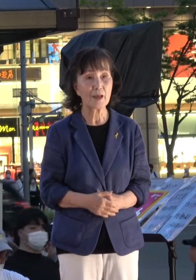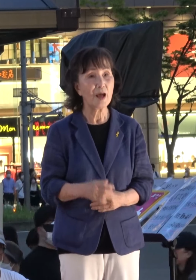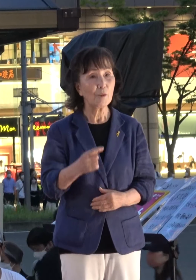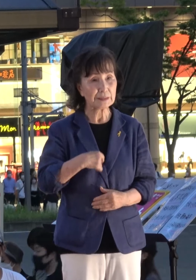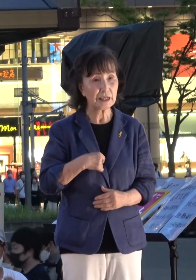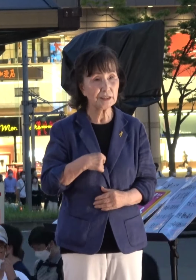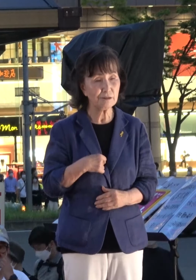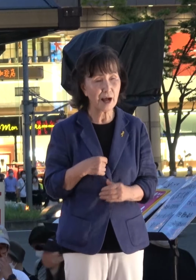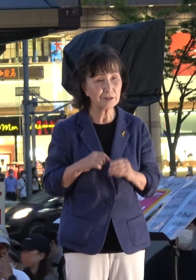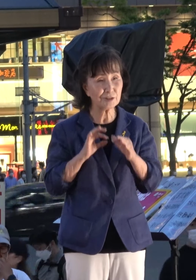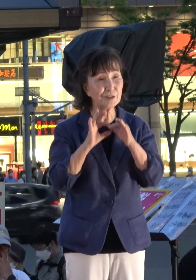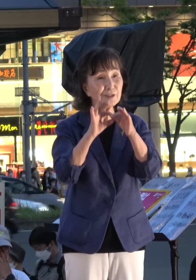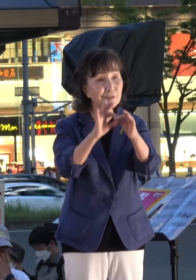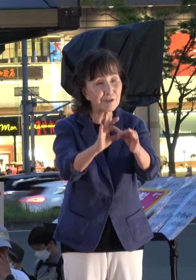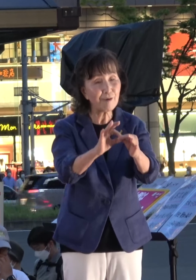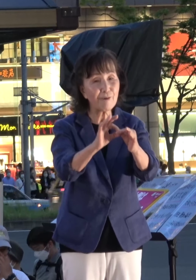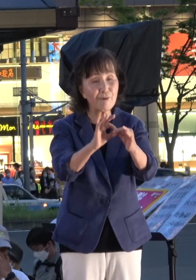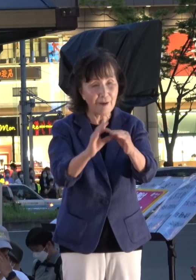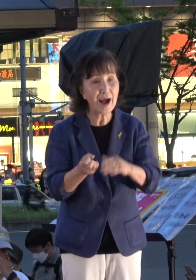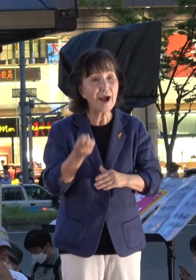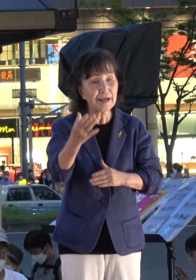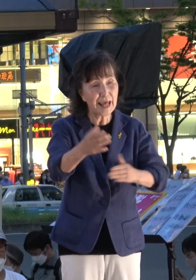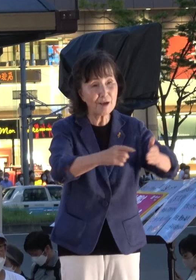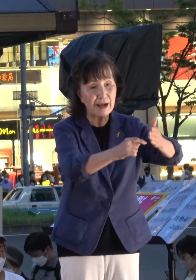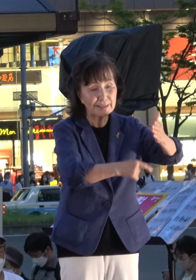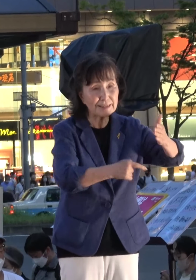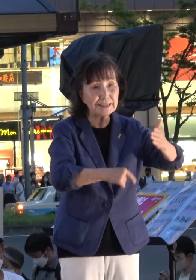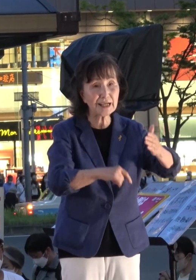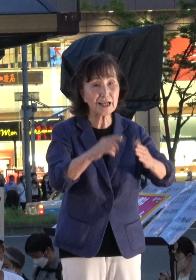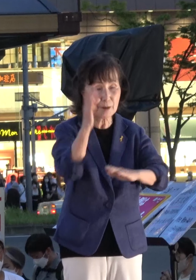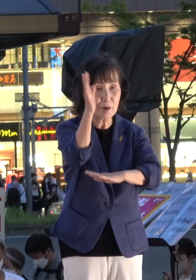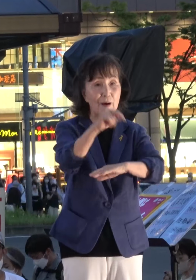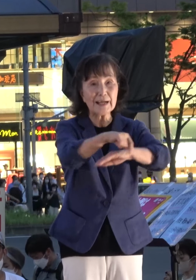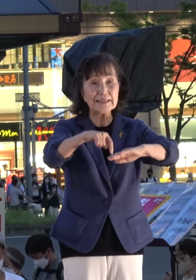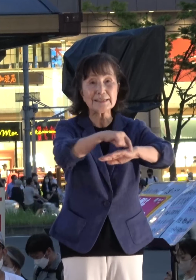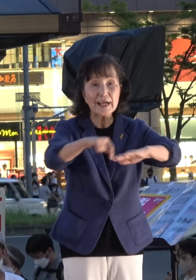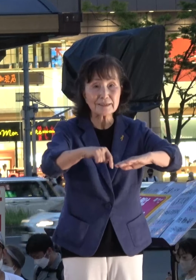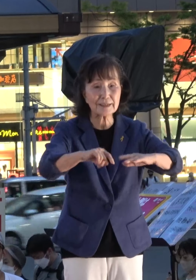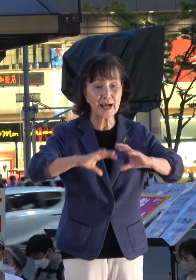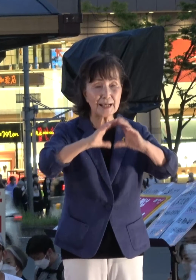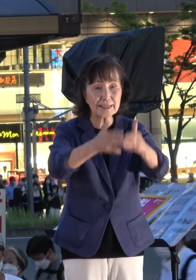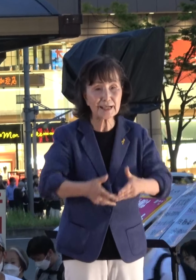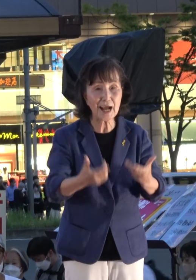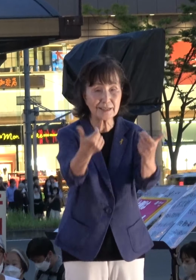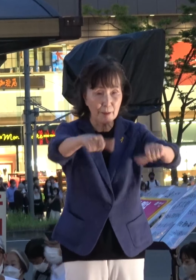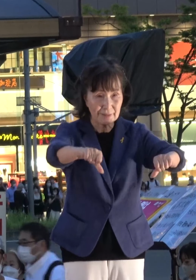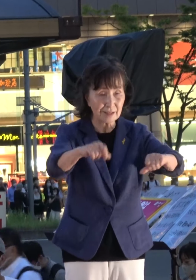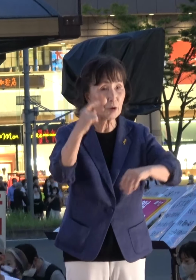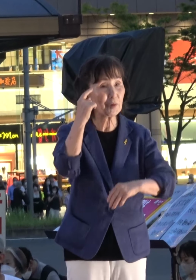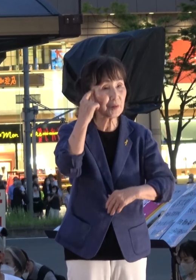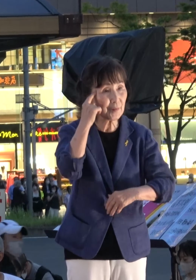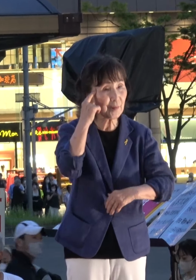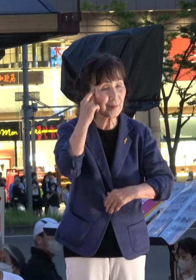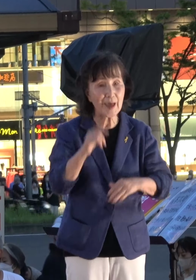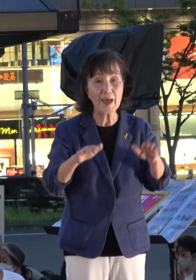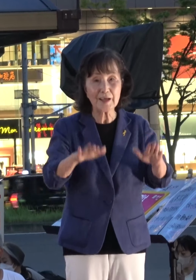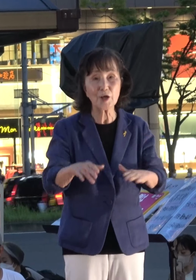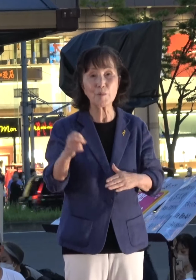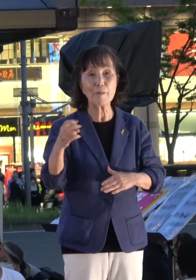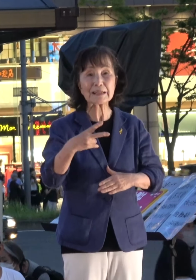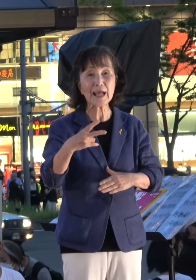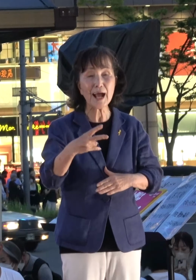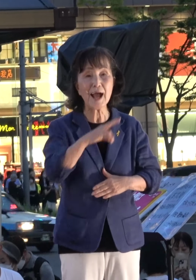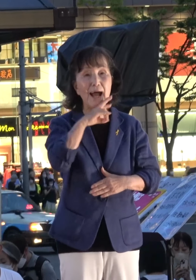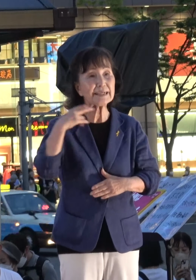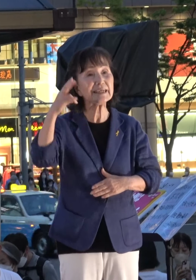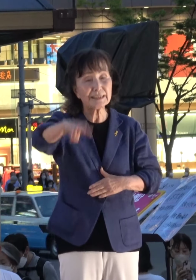私はずっと令和新選組の政策こそが世界の主流だと言ってきました。それが今日もまた証